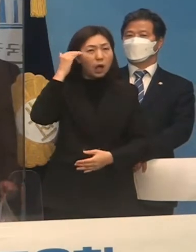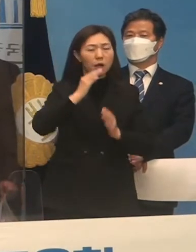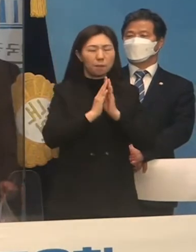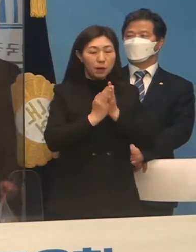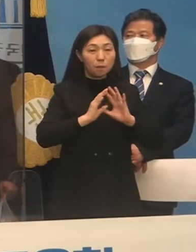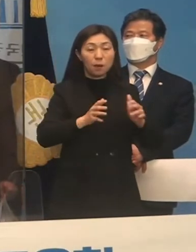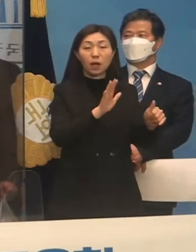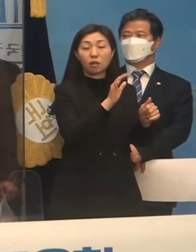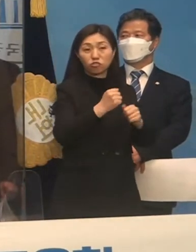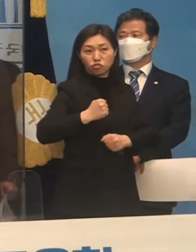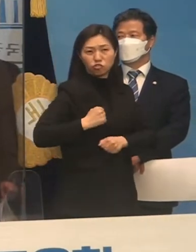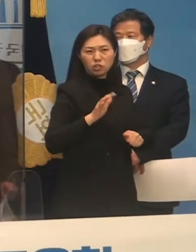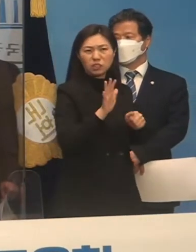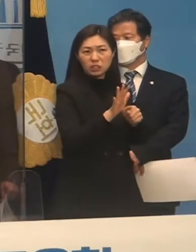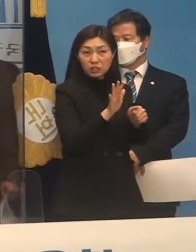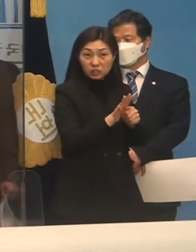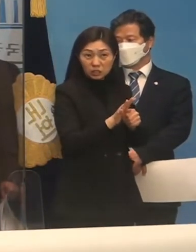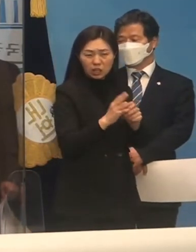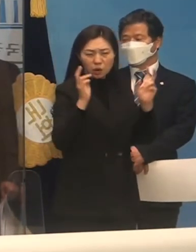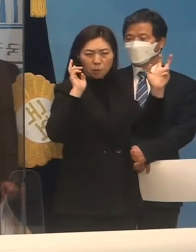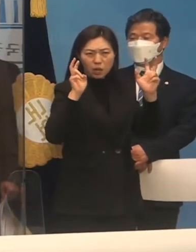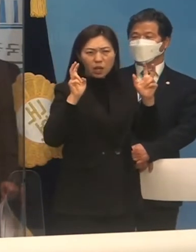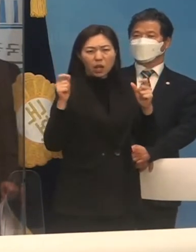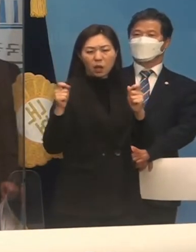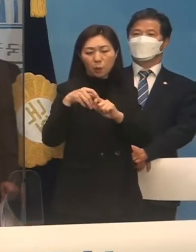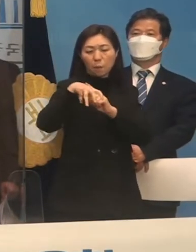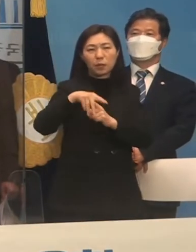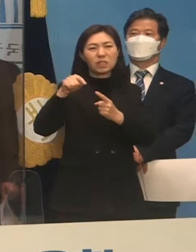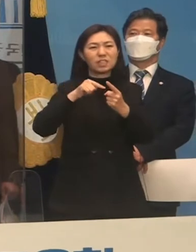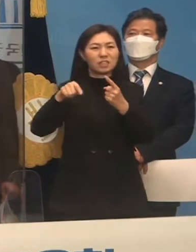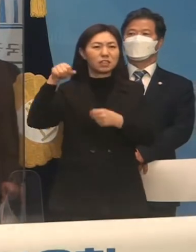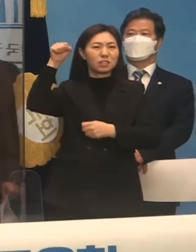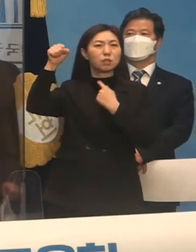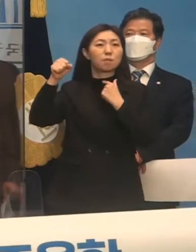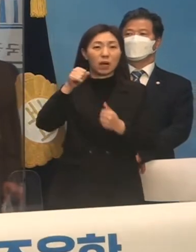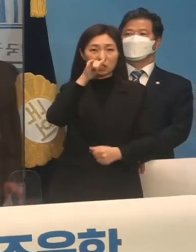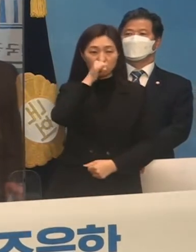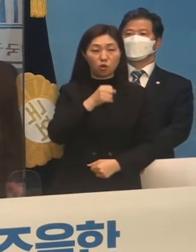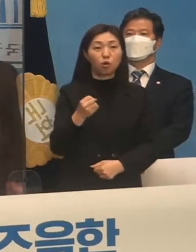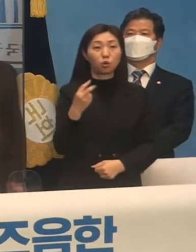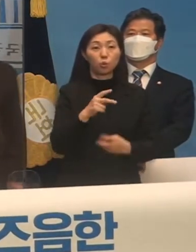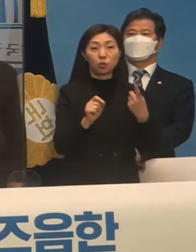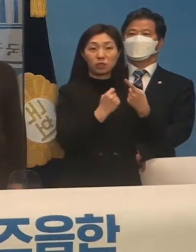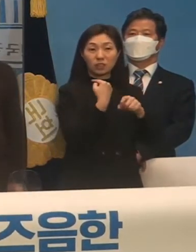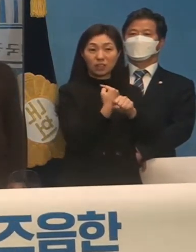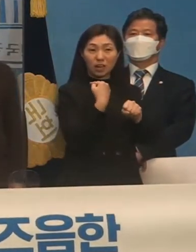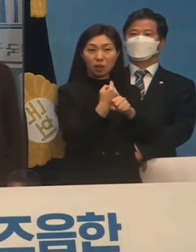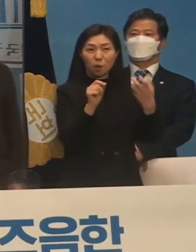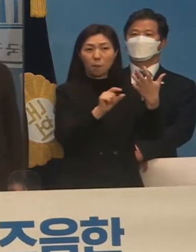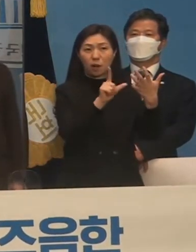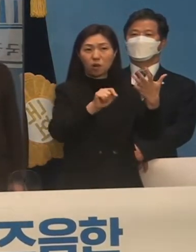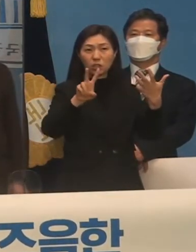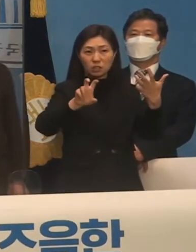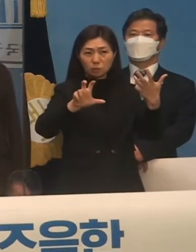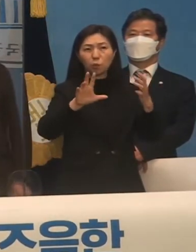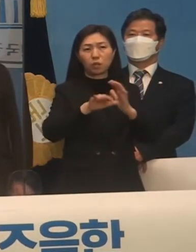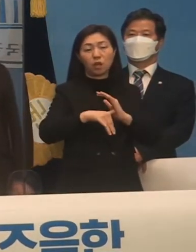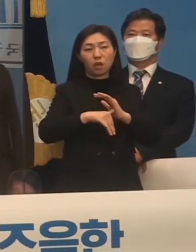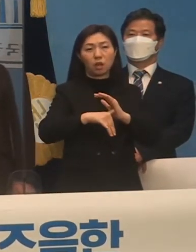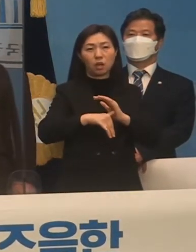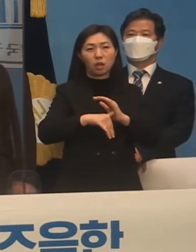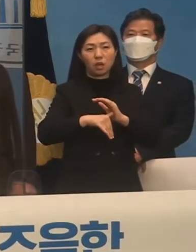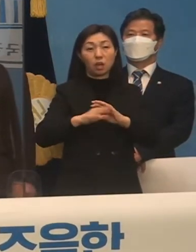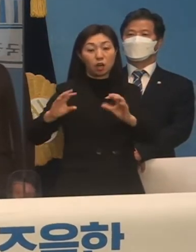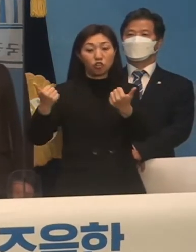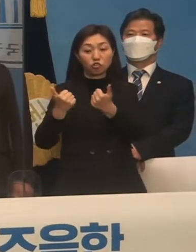활동들을 벌여왔습니다. 특히 국회와는 작년 8월 25일에 미얀마 사태와 관련돼서 어떻게